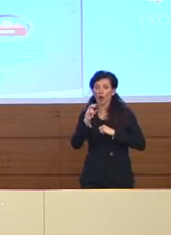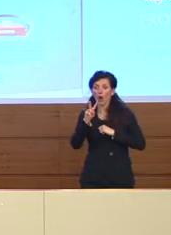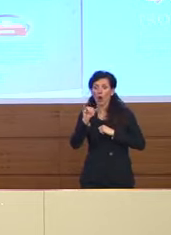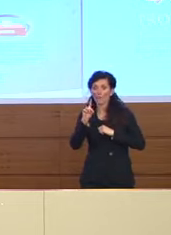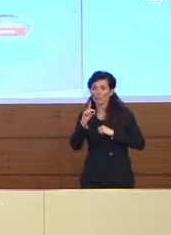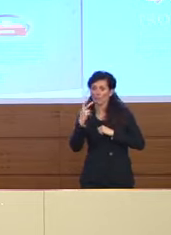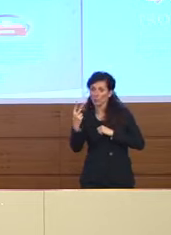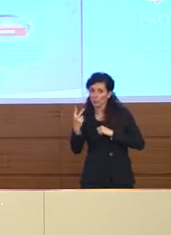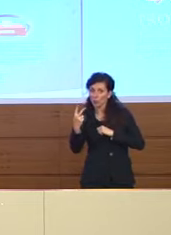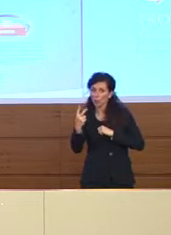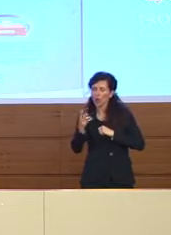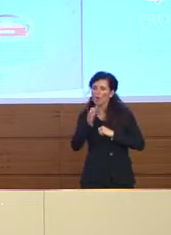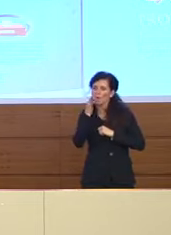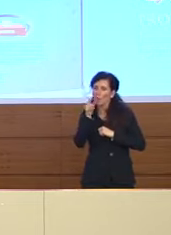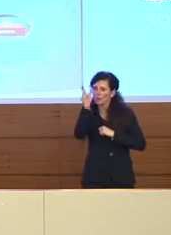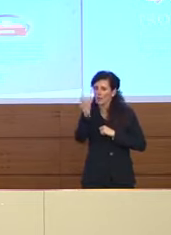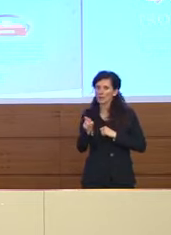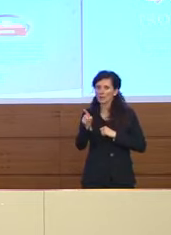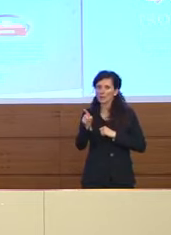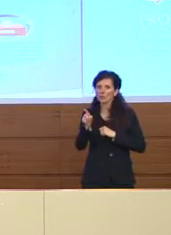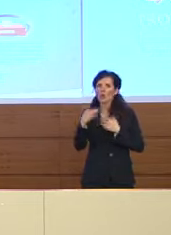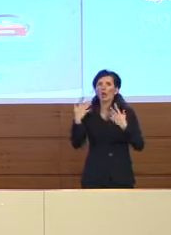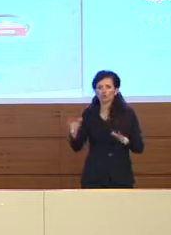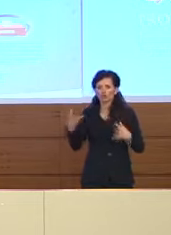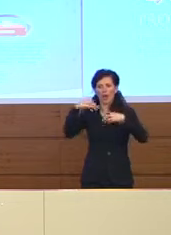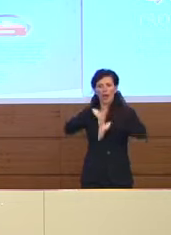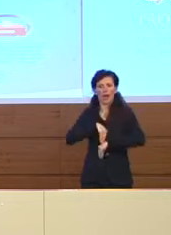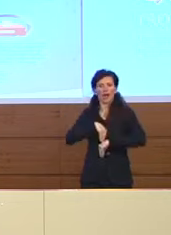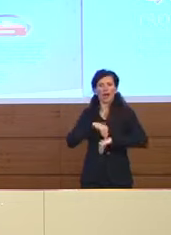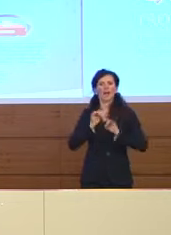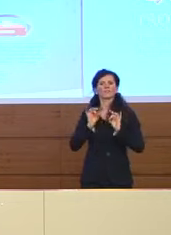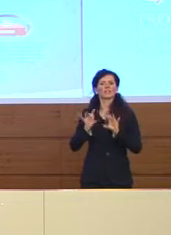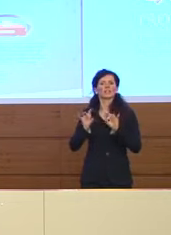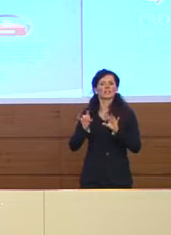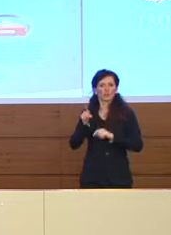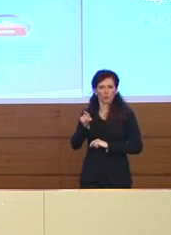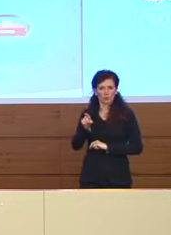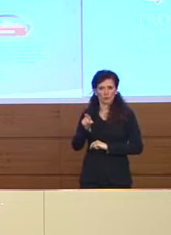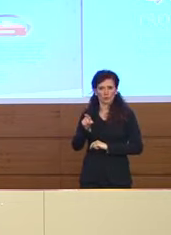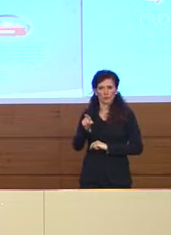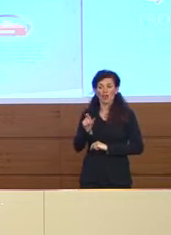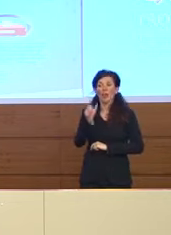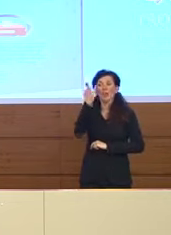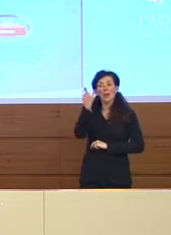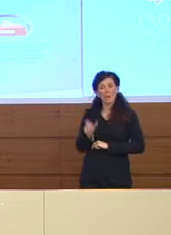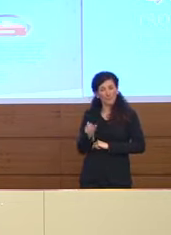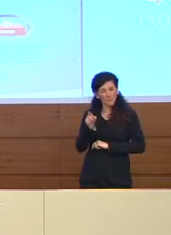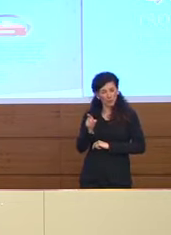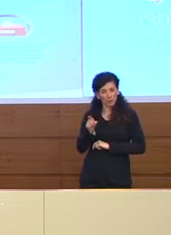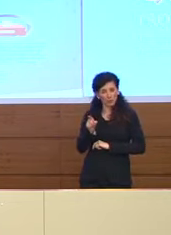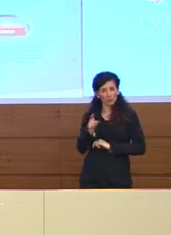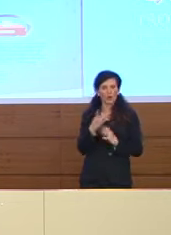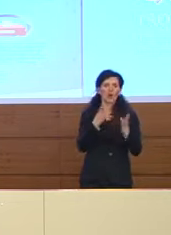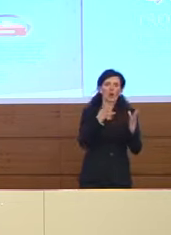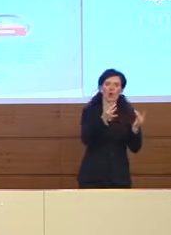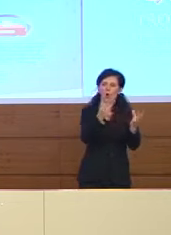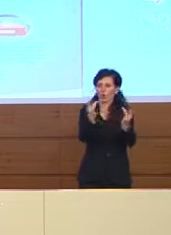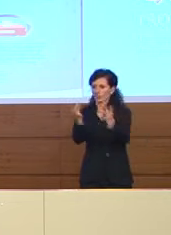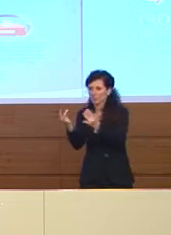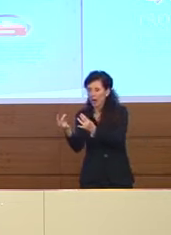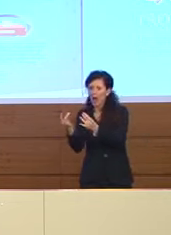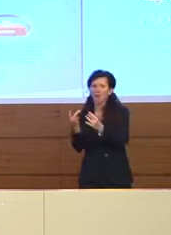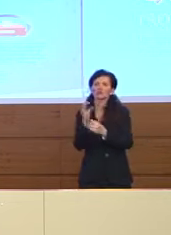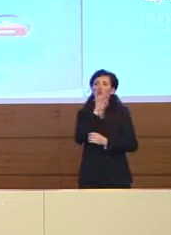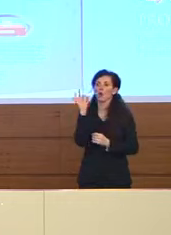contatto col virus ma la loro contagiosità piuttosto che no come lei sa ben